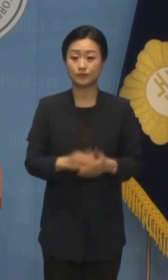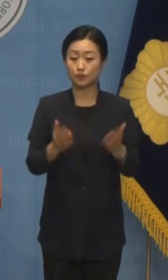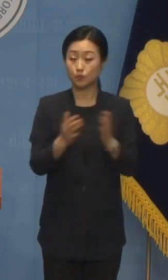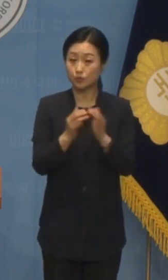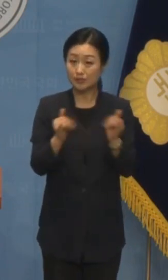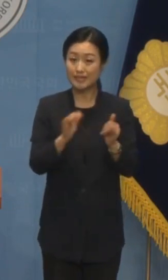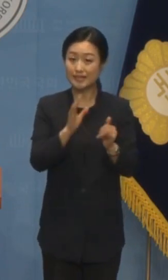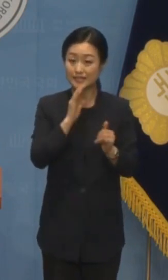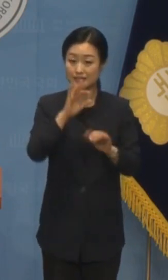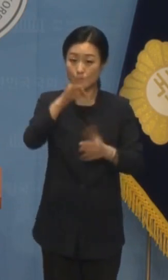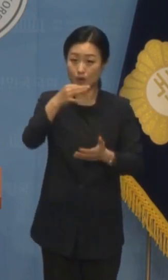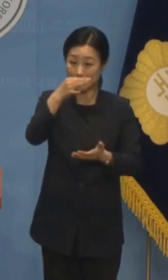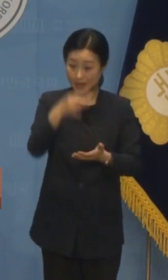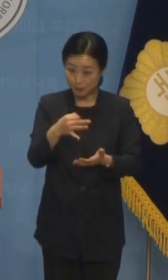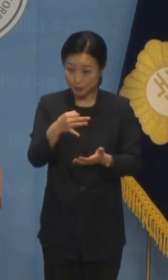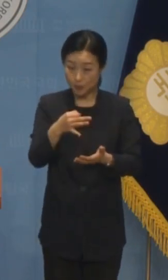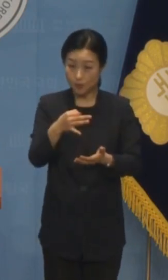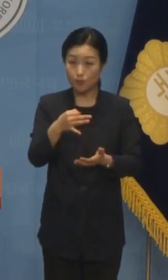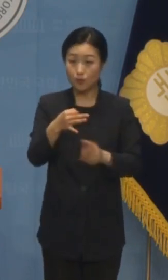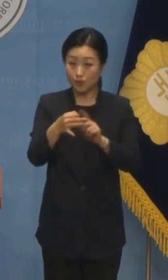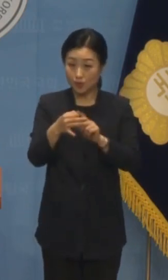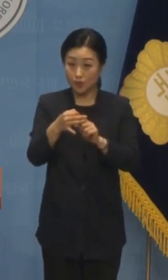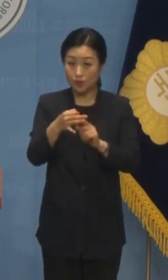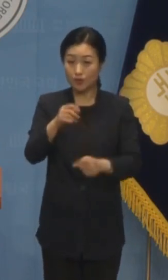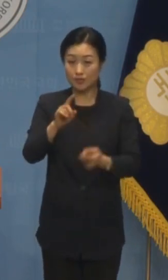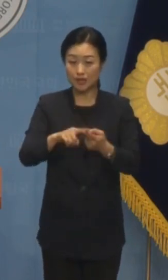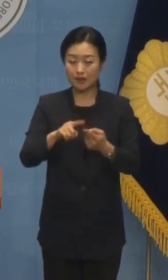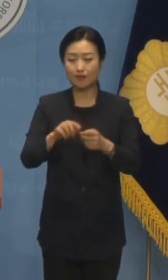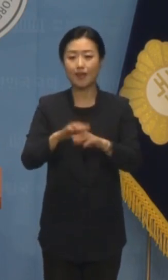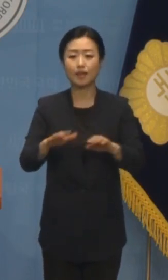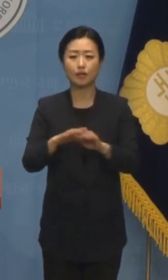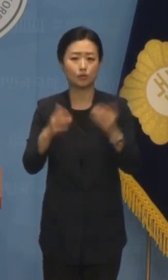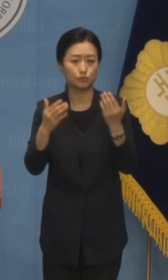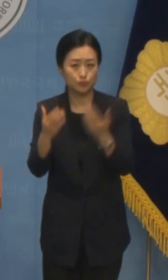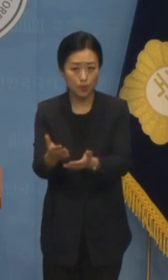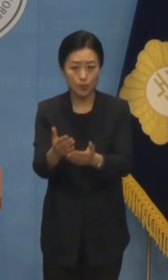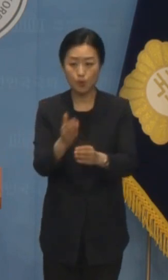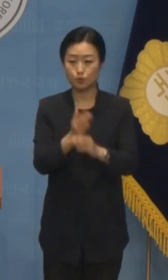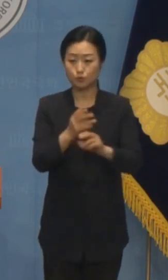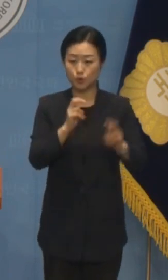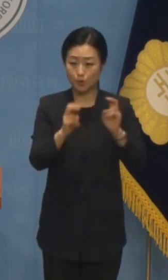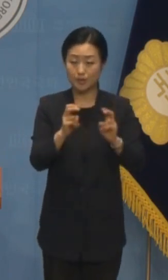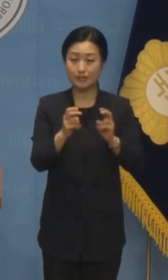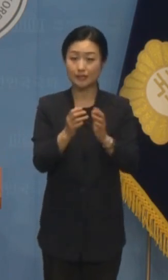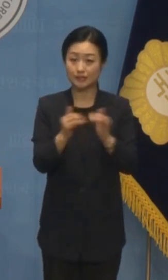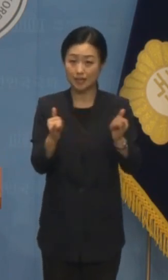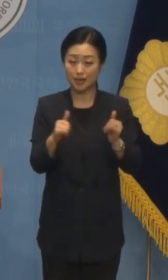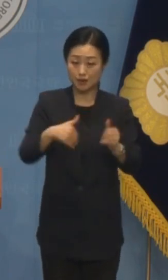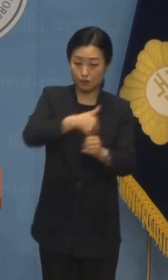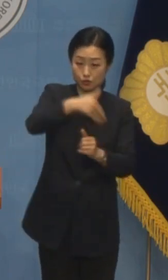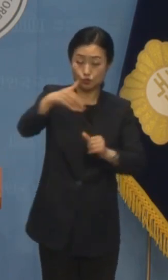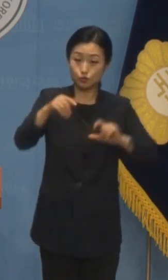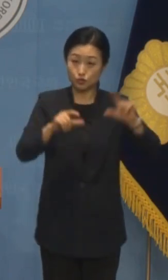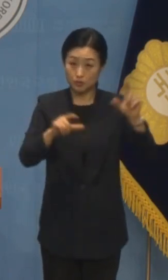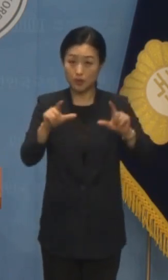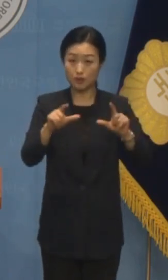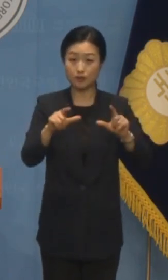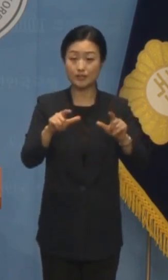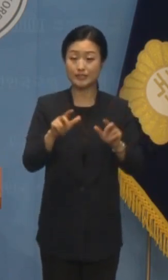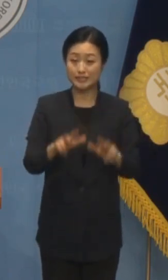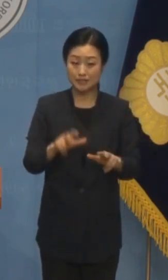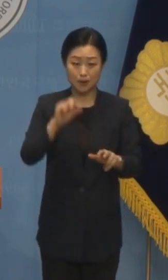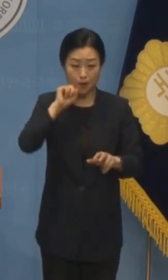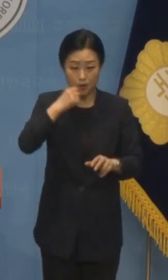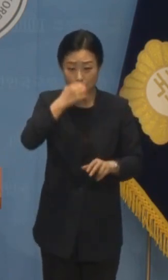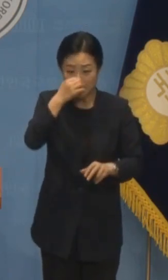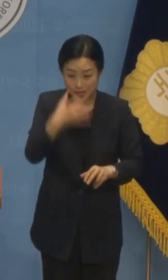노동자 실질임금 감소와 가계 소비 여력 감소를 거쳐서 중소상공인들의 영업환경 악화로 이어지고 있는